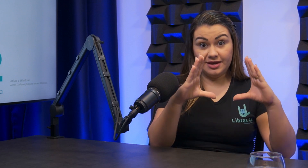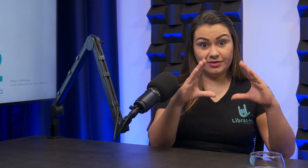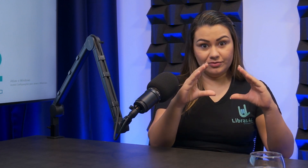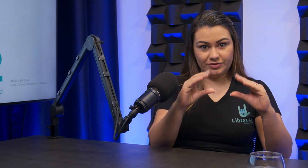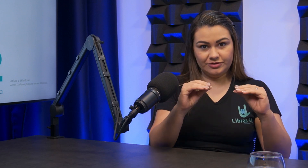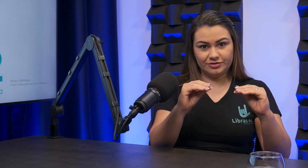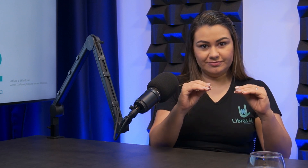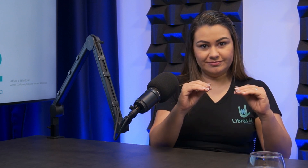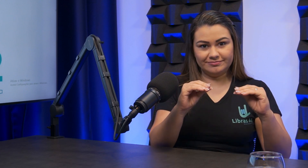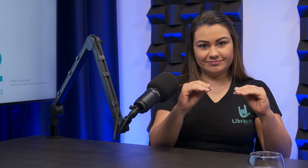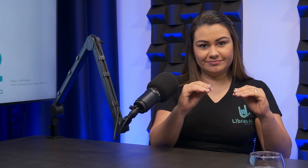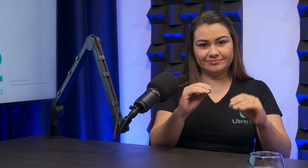12:00.